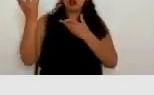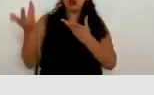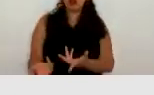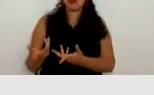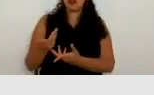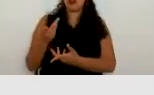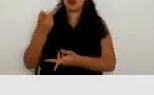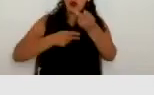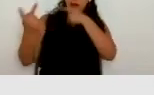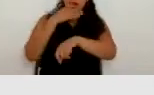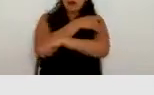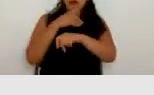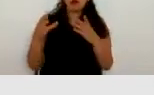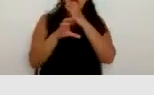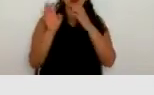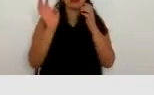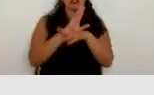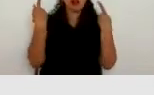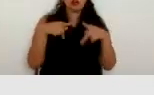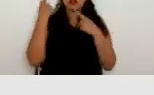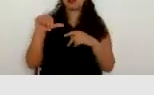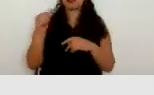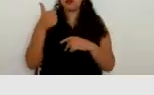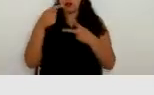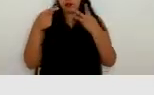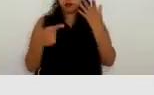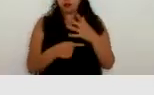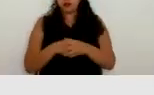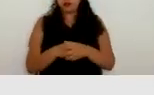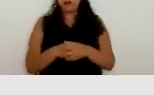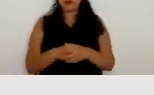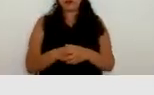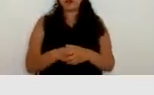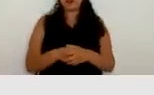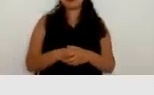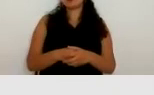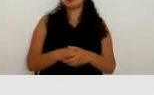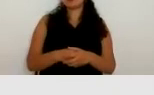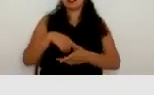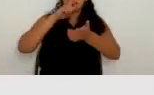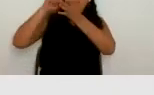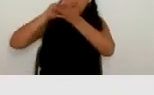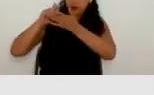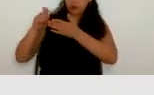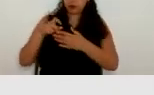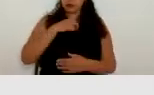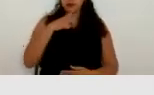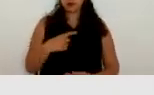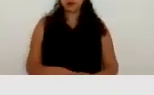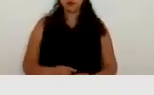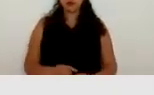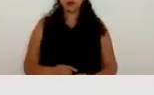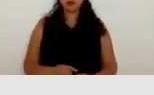venta de bienes u otros en cuyo caso será registrado en la línea lo que corresponde también agregamos el